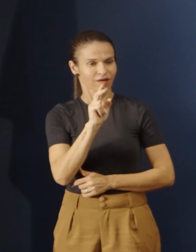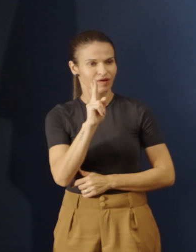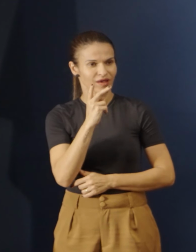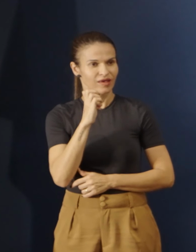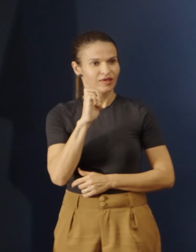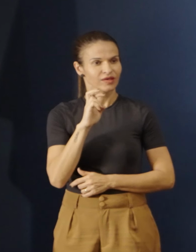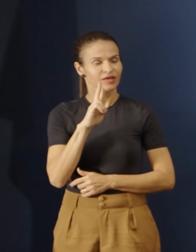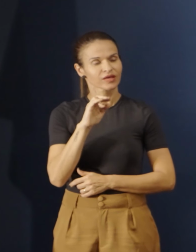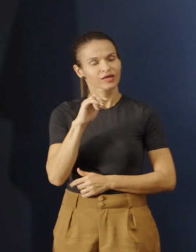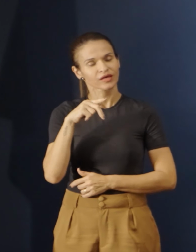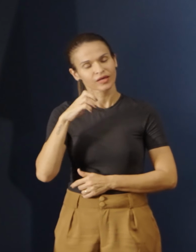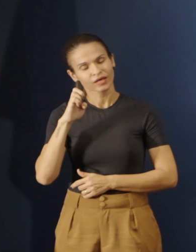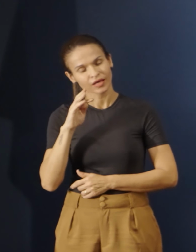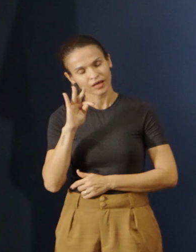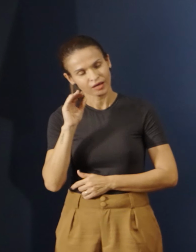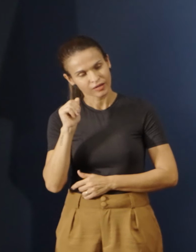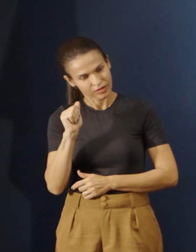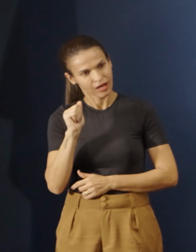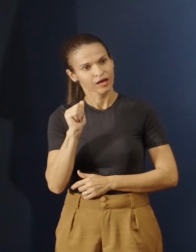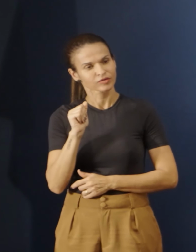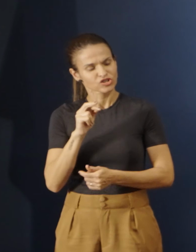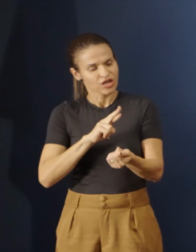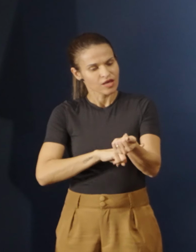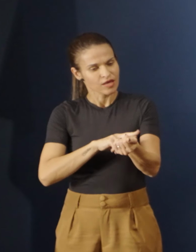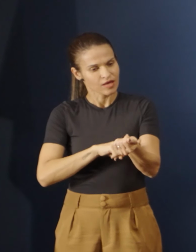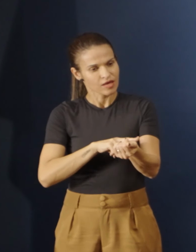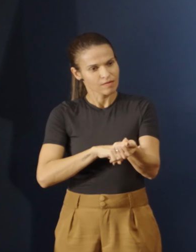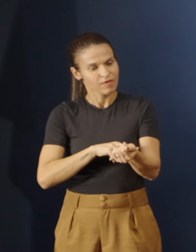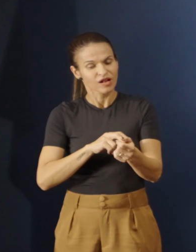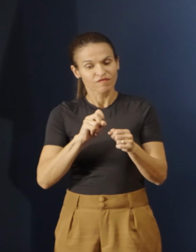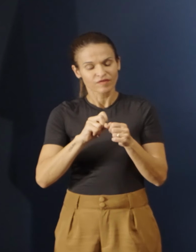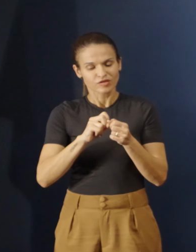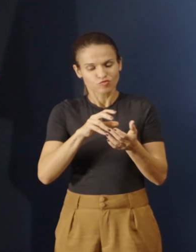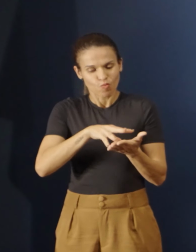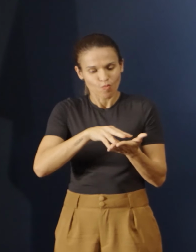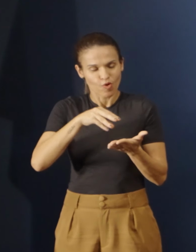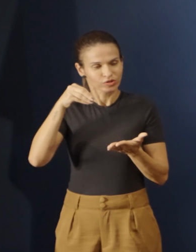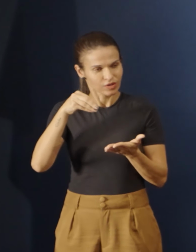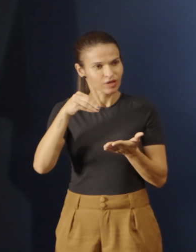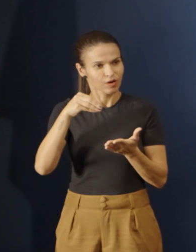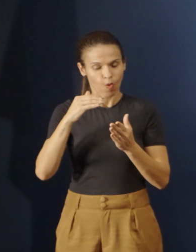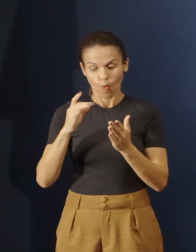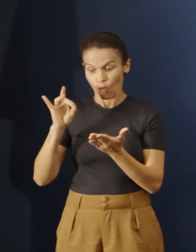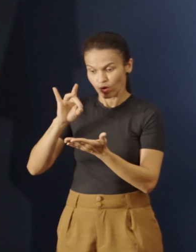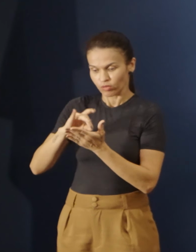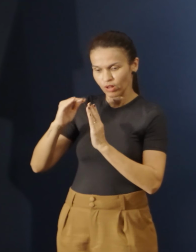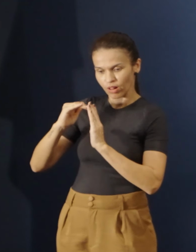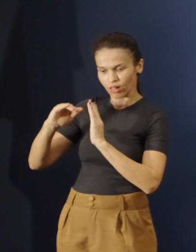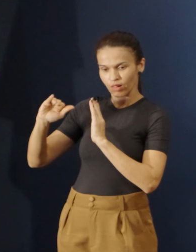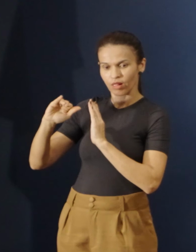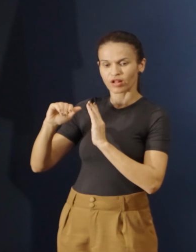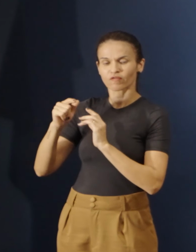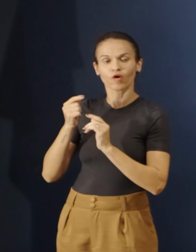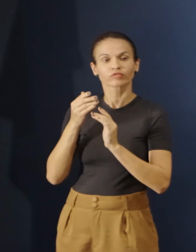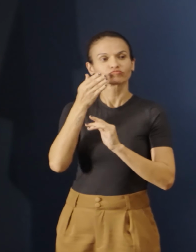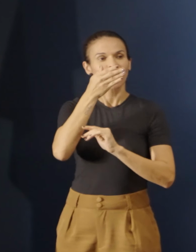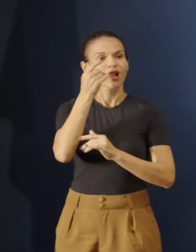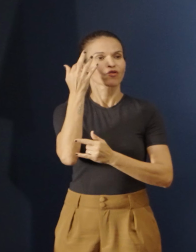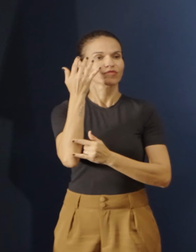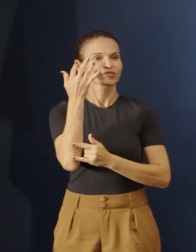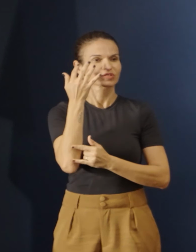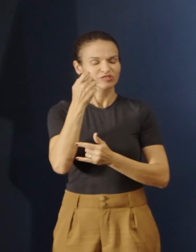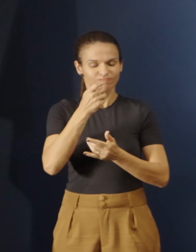rima do soneto. A gente sabe disso porque ele fez uma cópia. Porque o original que ele mandou para Henriqueta, alguém foi lá no acervo, lá no FMG,